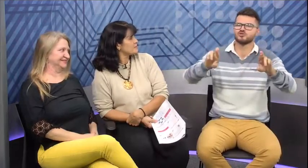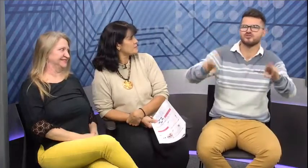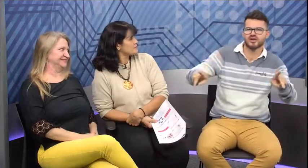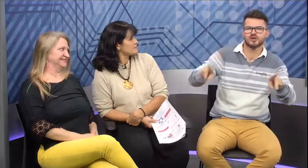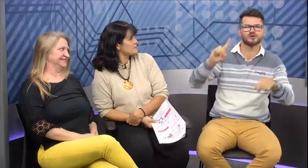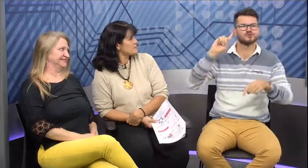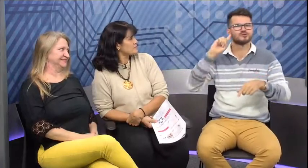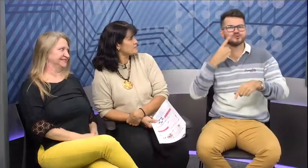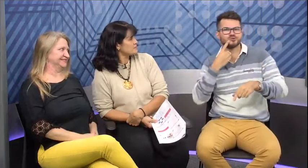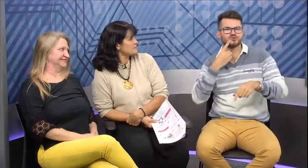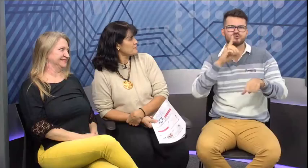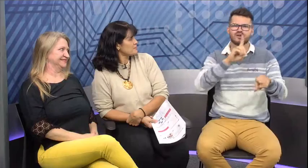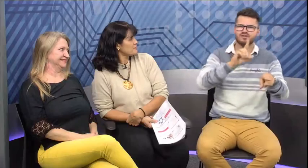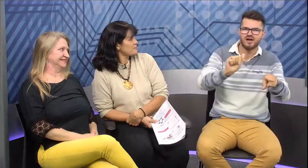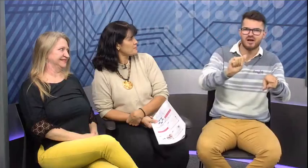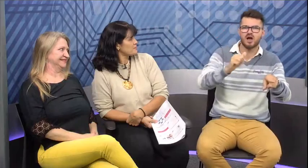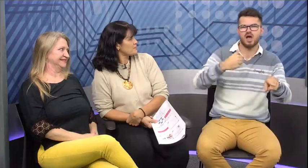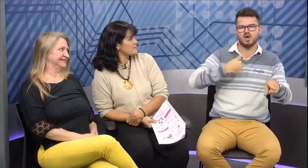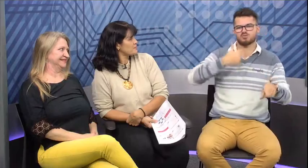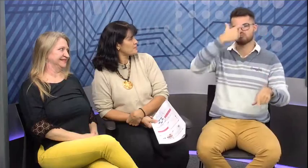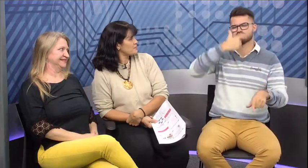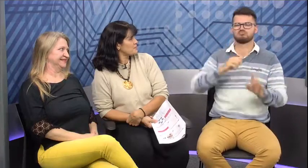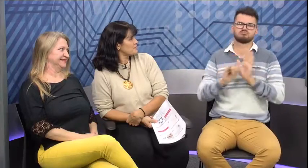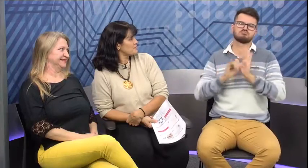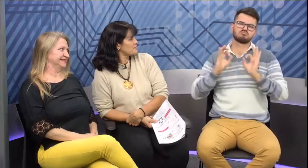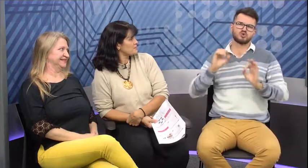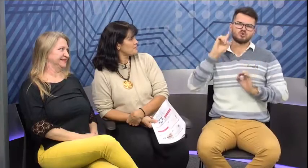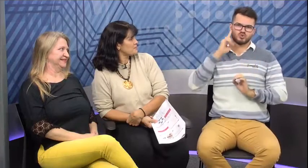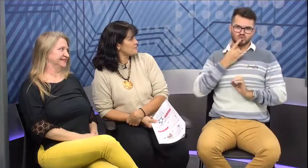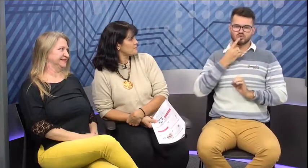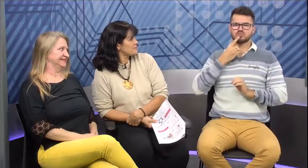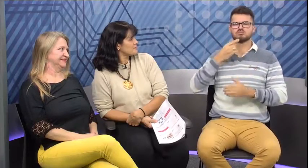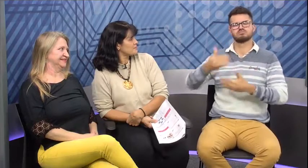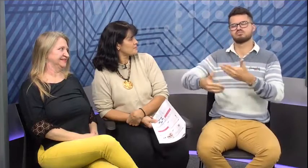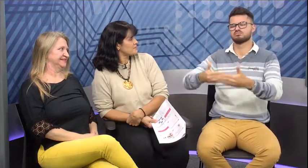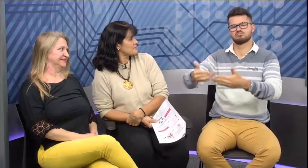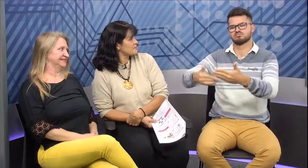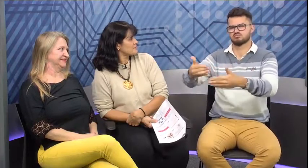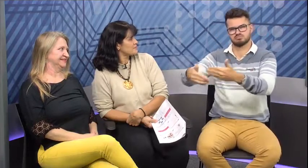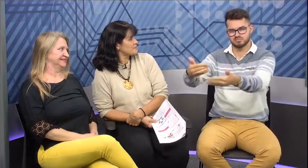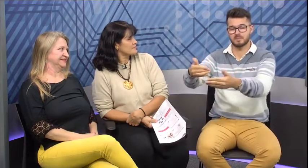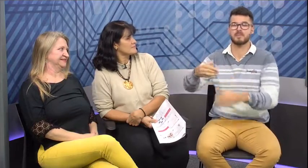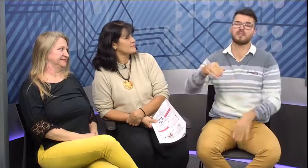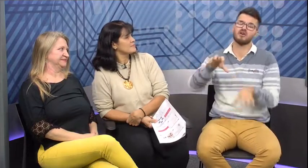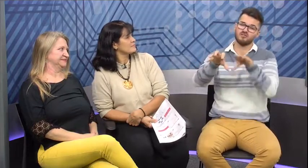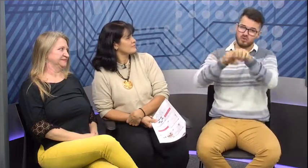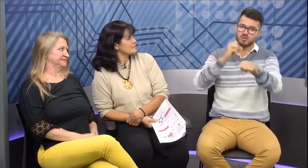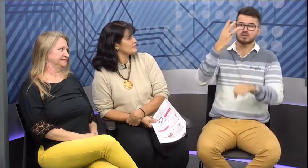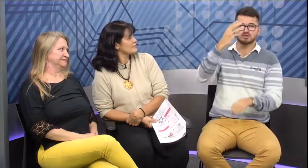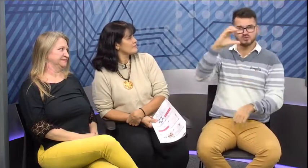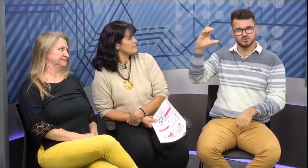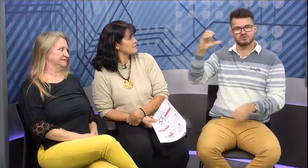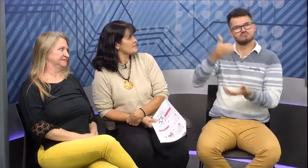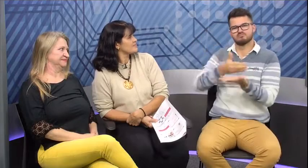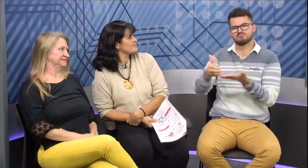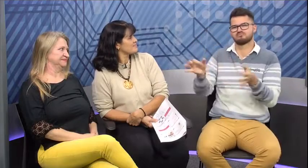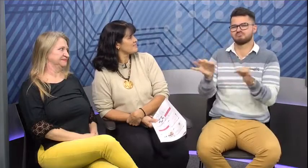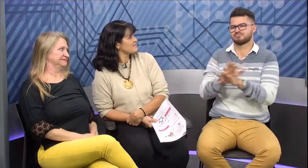criada e percebo-me como surdo também, né? Então, se pergunto, você é deficiente auditivo ou surdo? Eu sou surdo, né? Eu fiz o